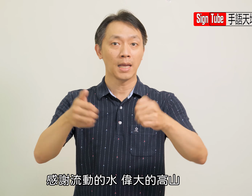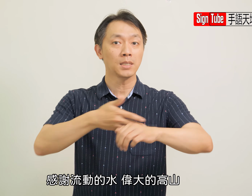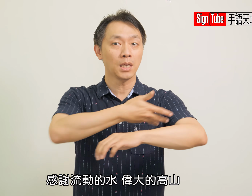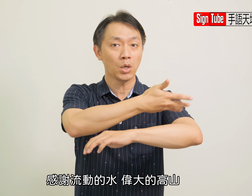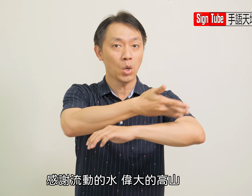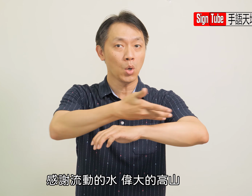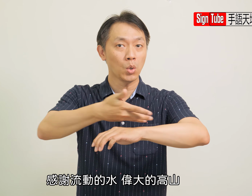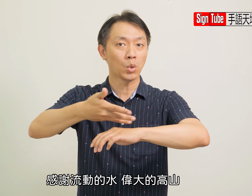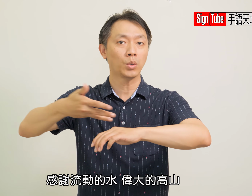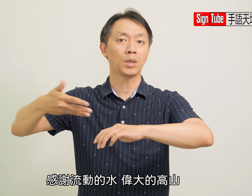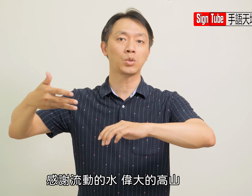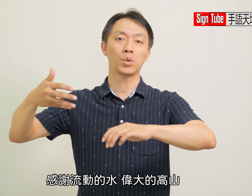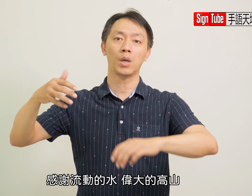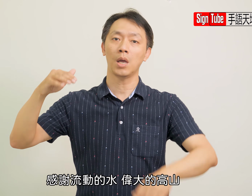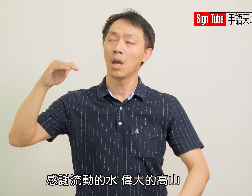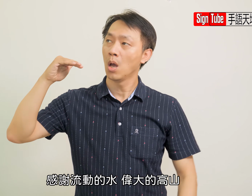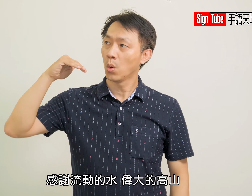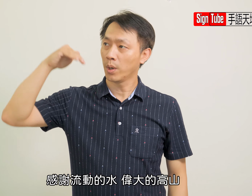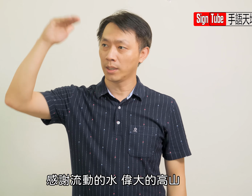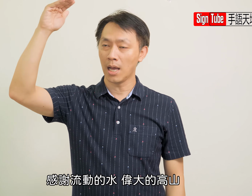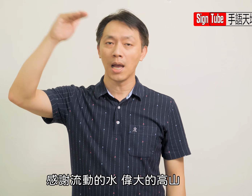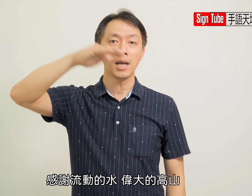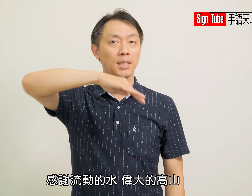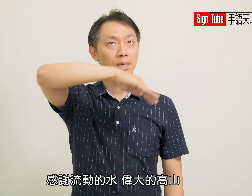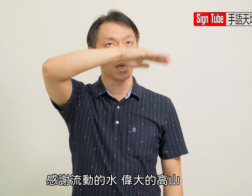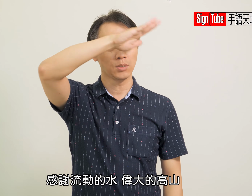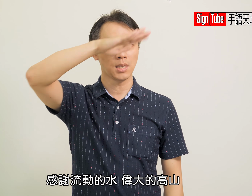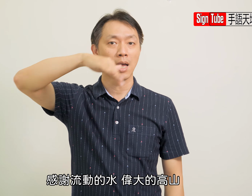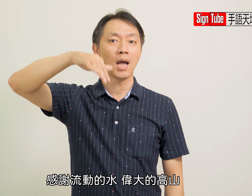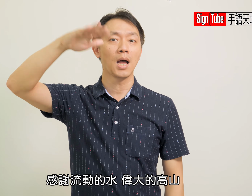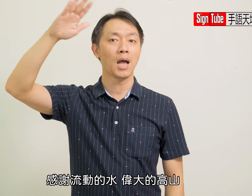谢流动的水，伟大的高山。